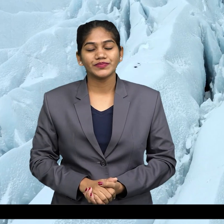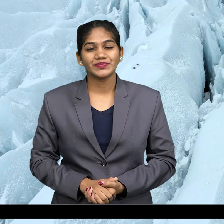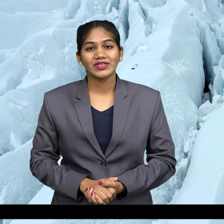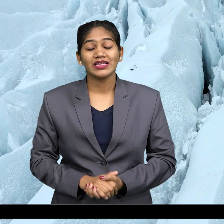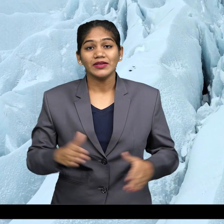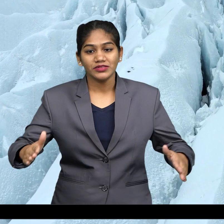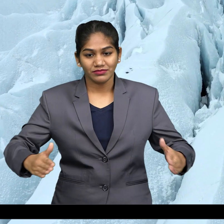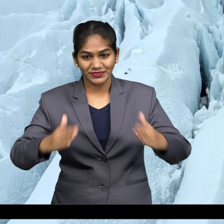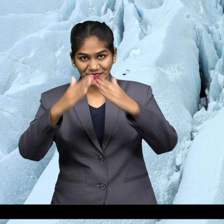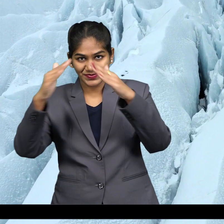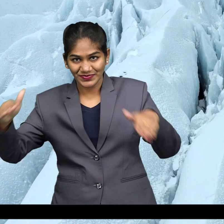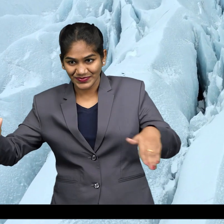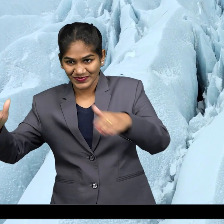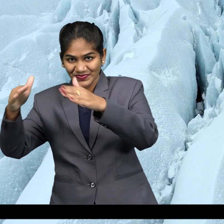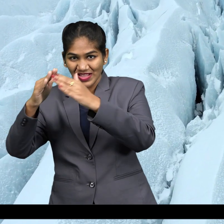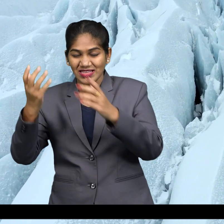பனிமூடிகள்,